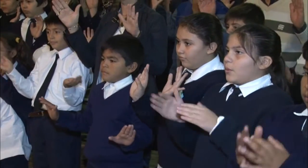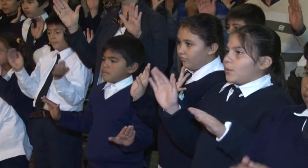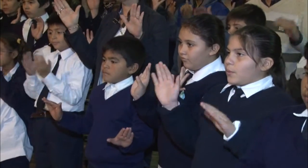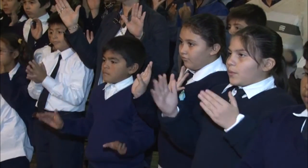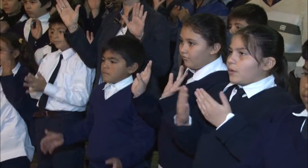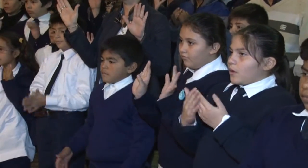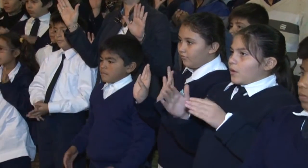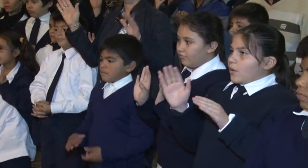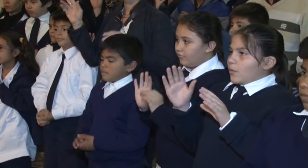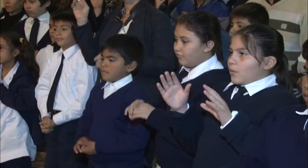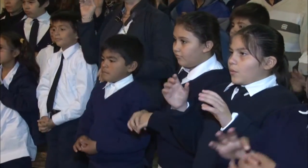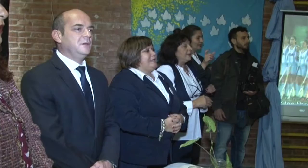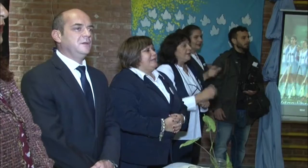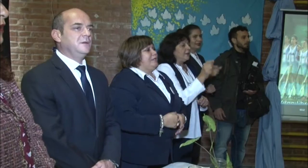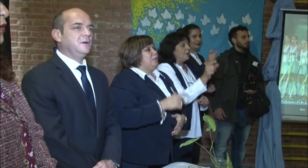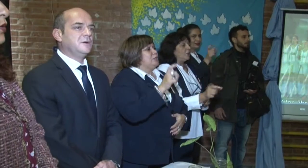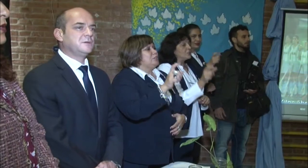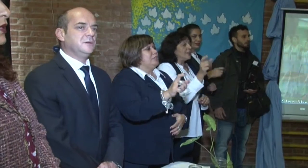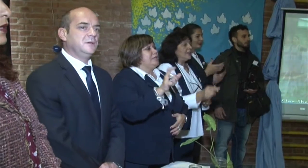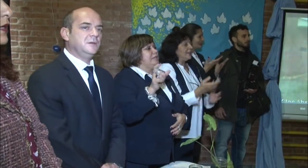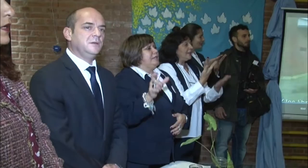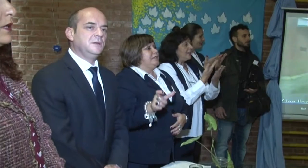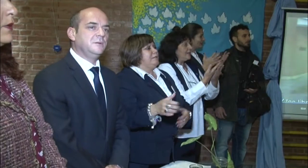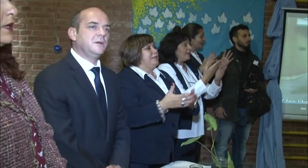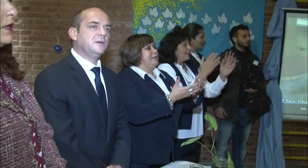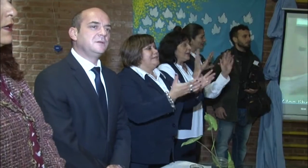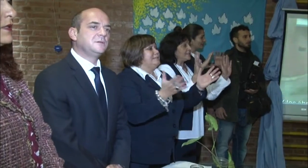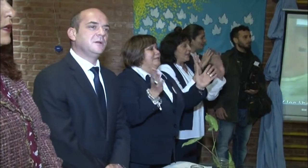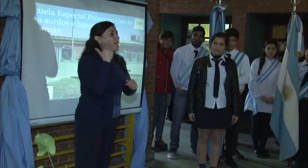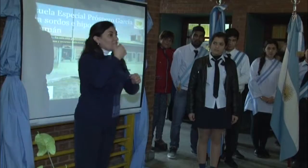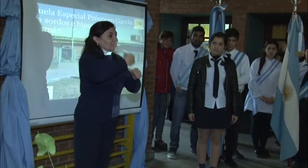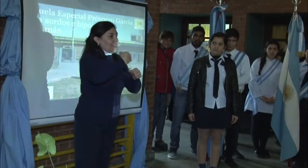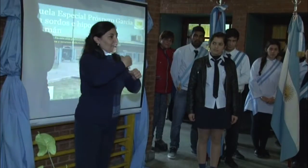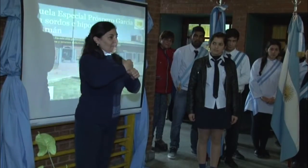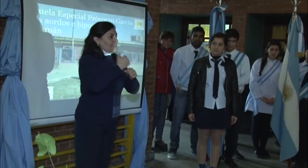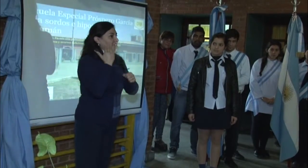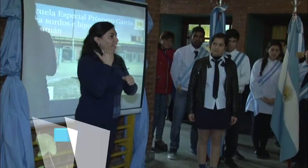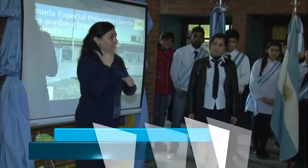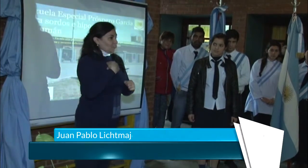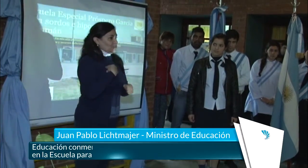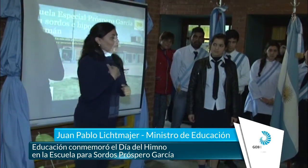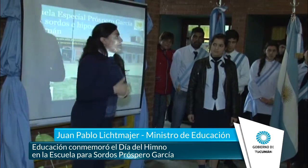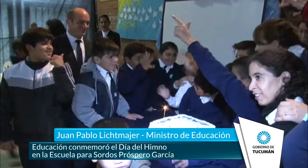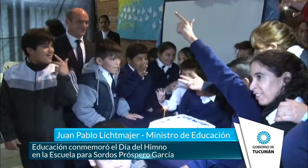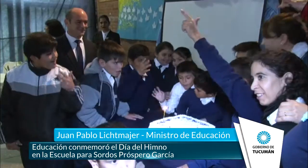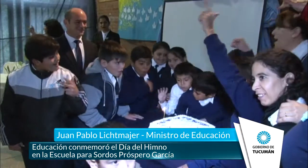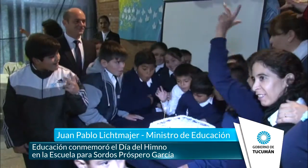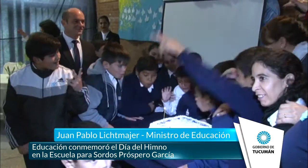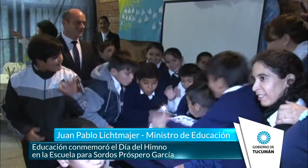El día de nuestro himno nacional, que lo estamos celebrando aquí en la Escuela de Sordos, Prospero García, que también cumple años